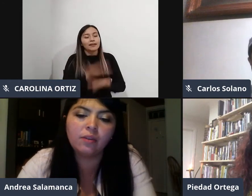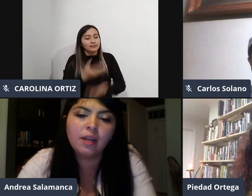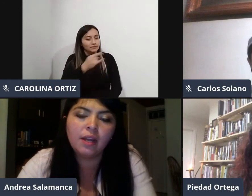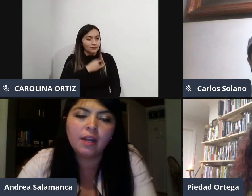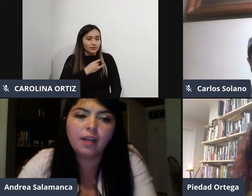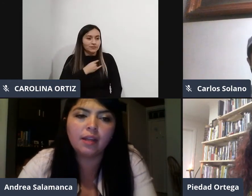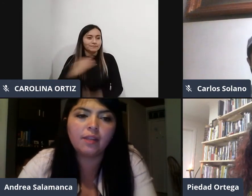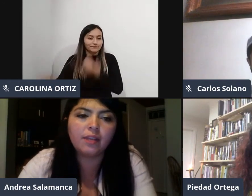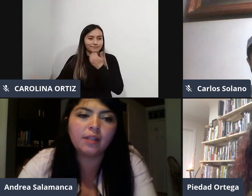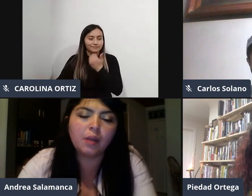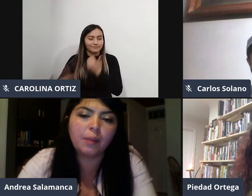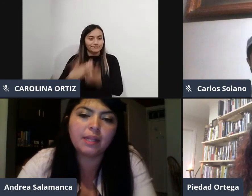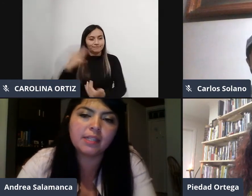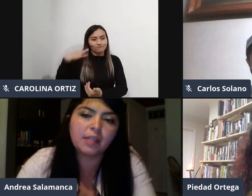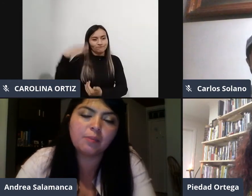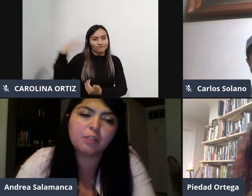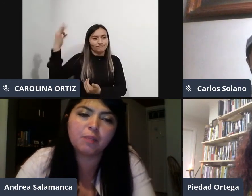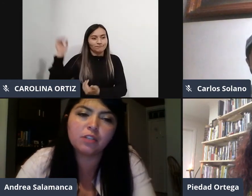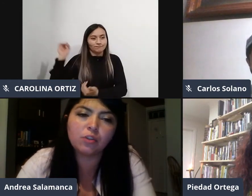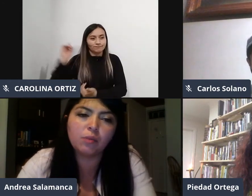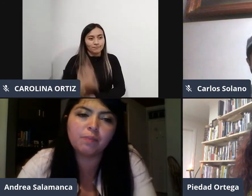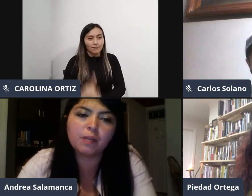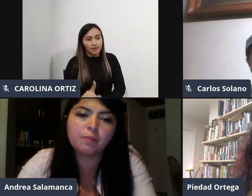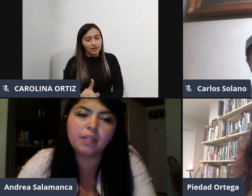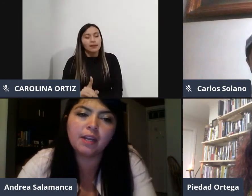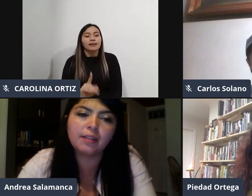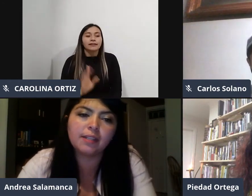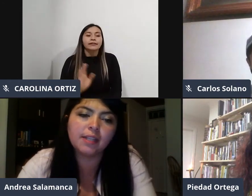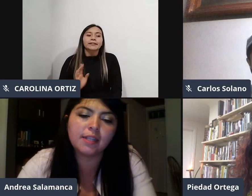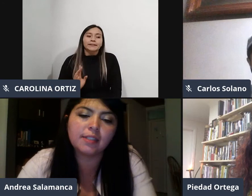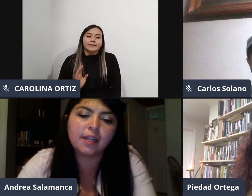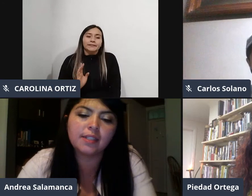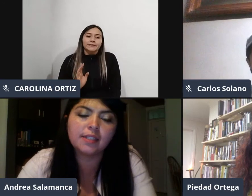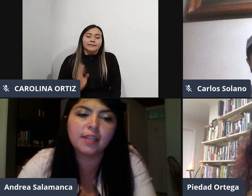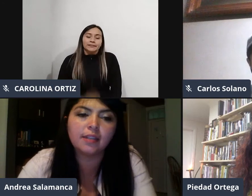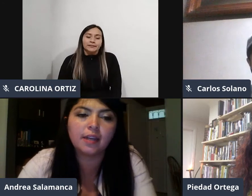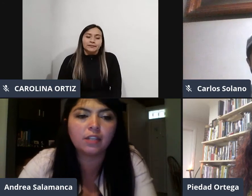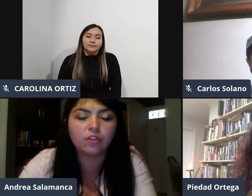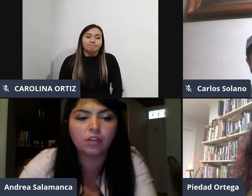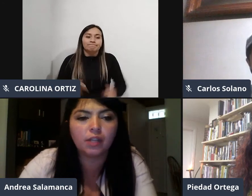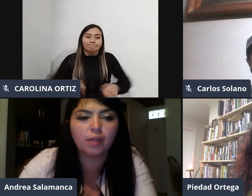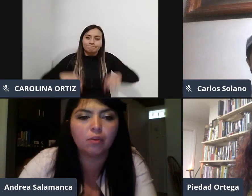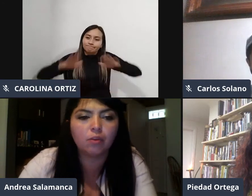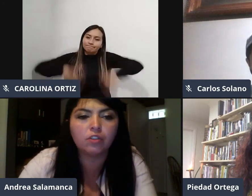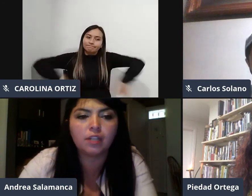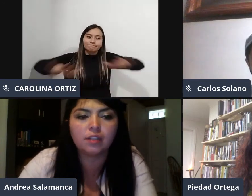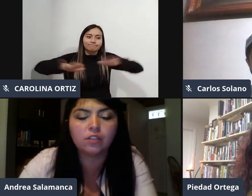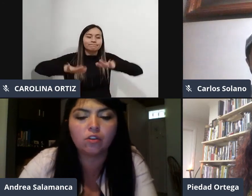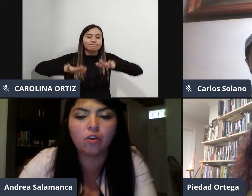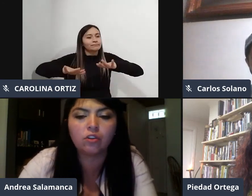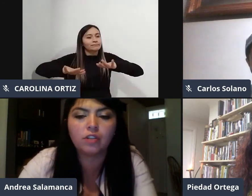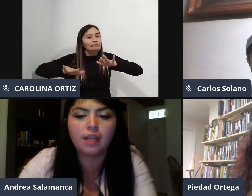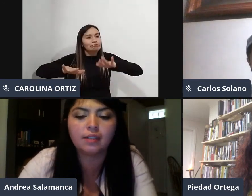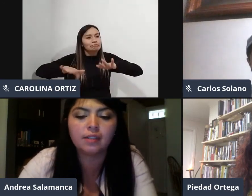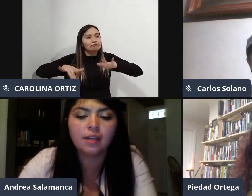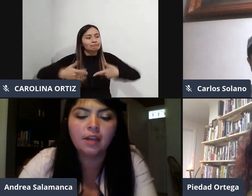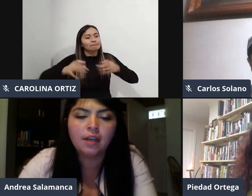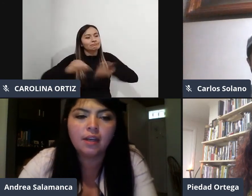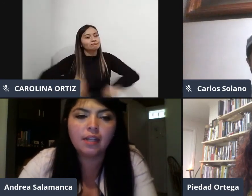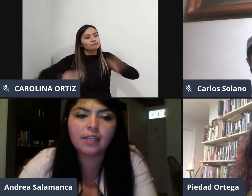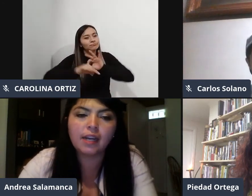invitado. Definitivamente este tipo de espacios son muy pertinentes en esta necesidad de reflexión que tenemos los docentes todos los